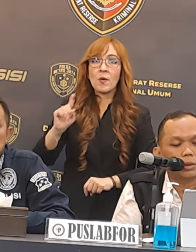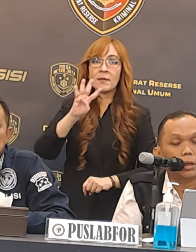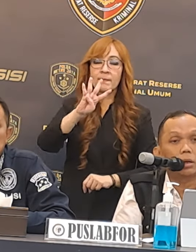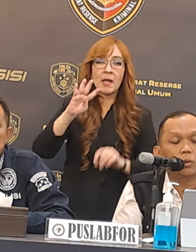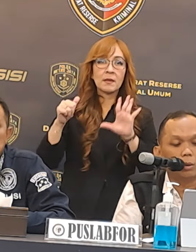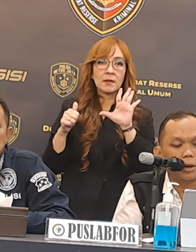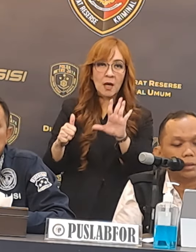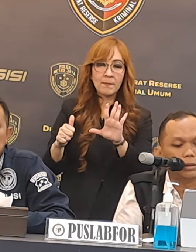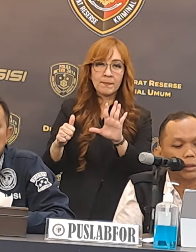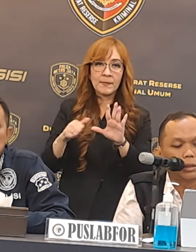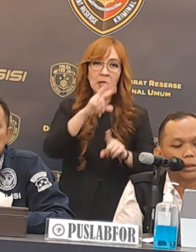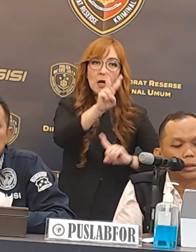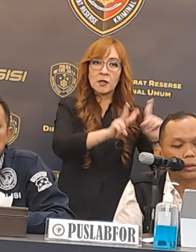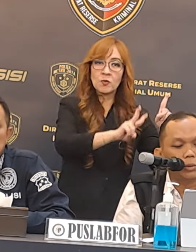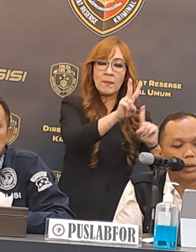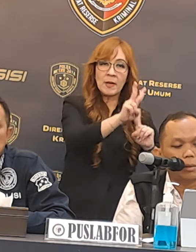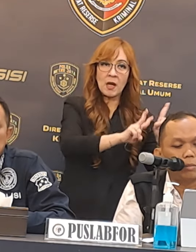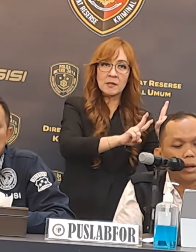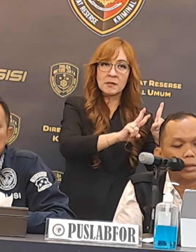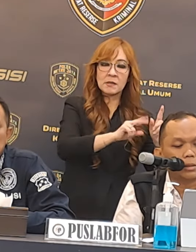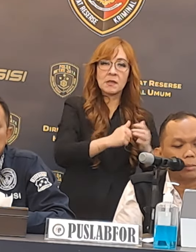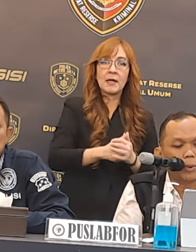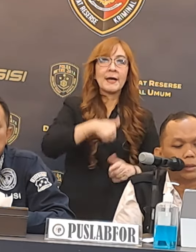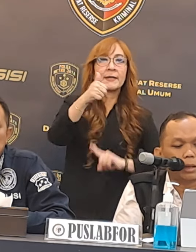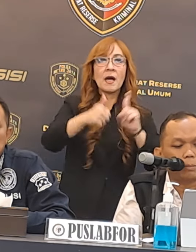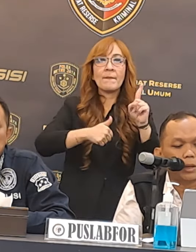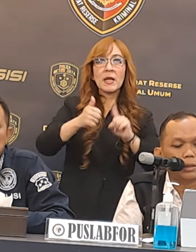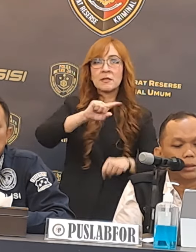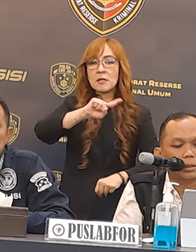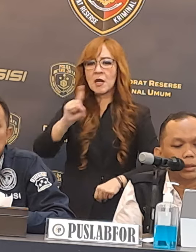16.46.41, yang ke-12 yaitu